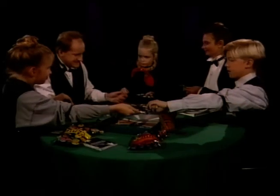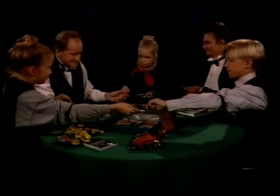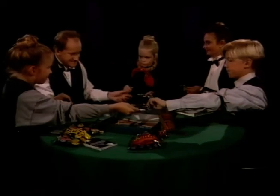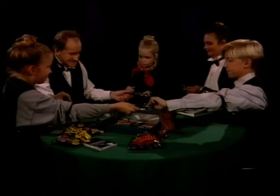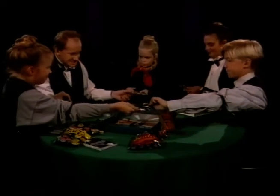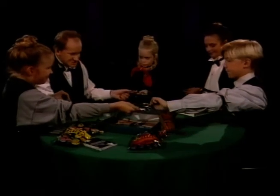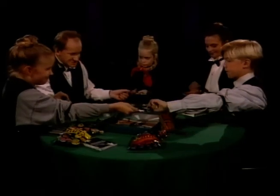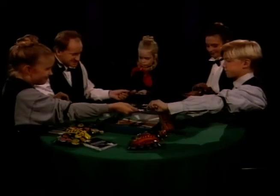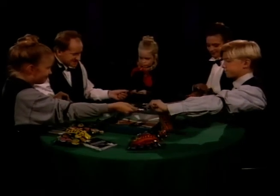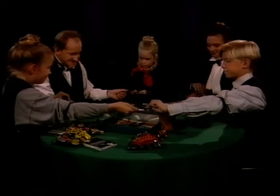Mm. Ja. Ja. Okej, jag tar någonstans.